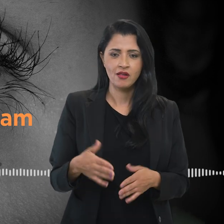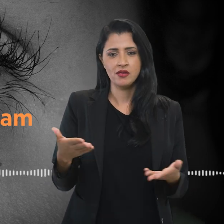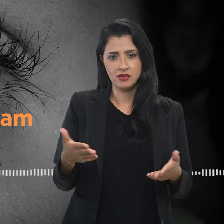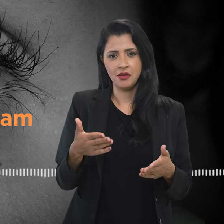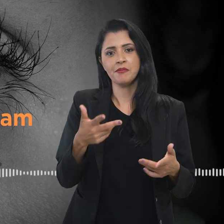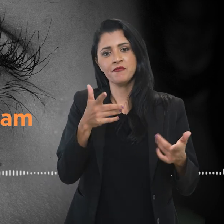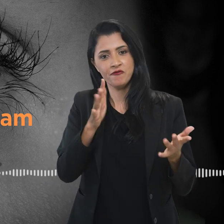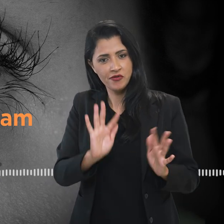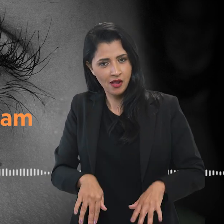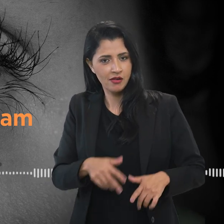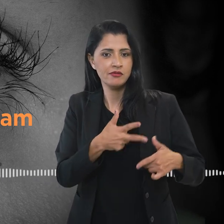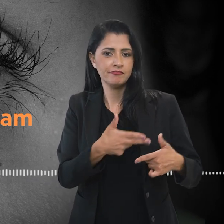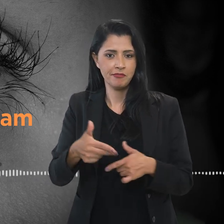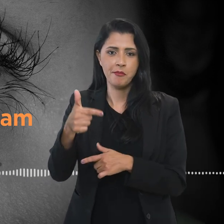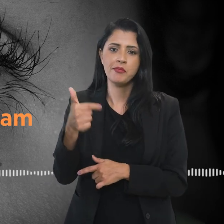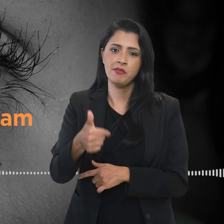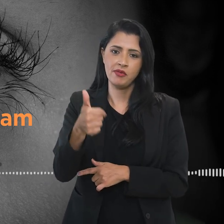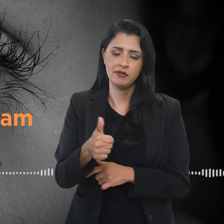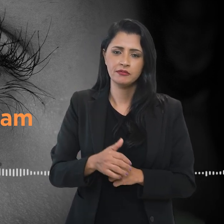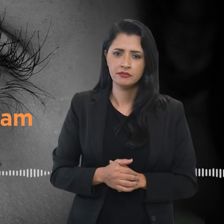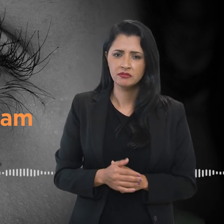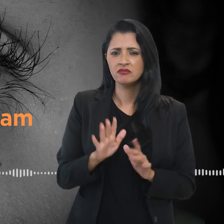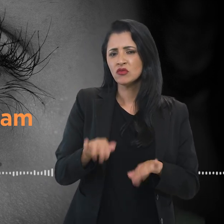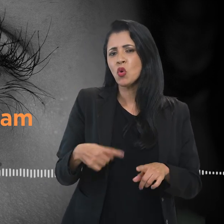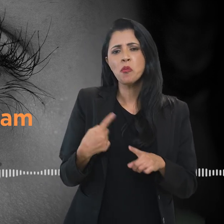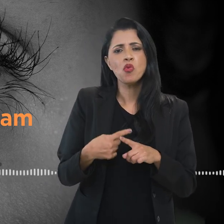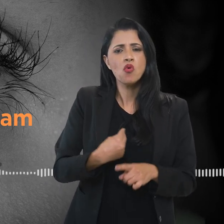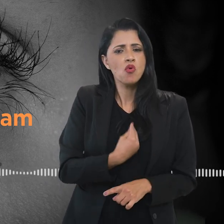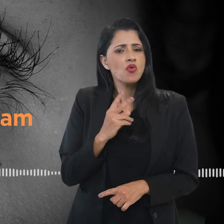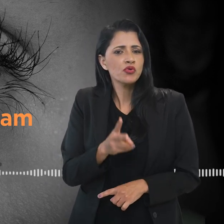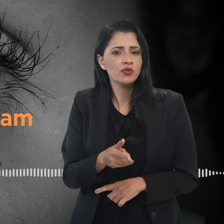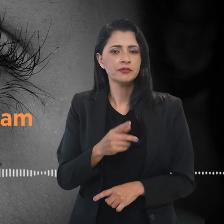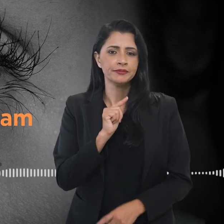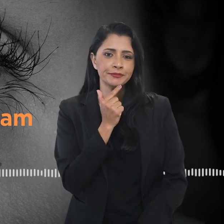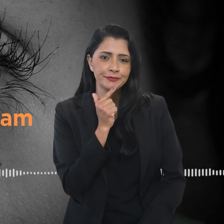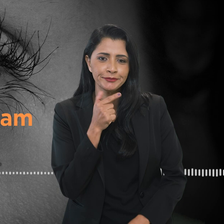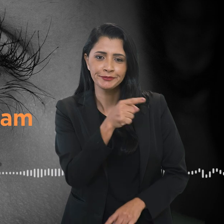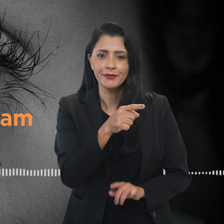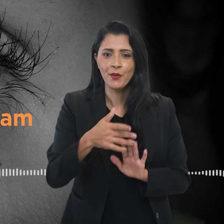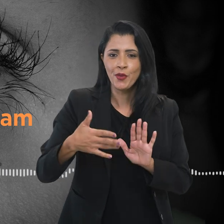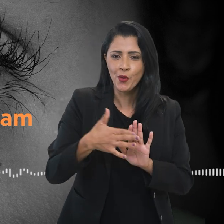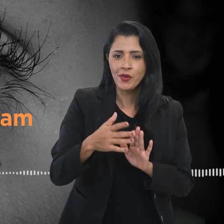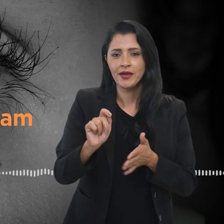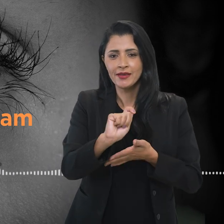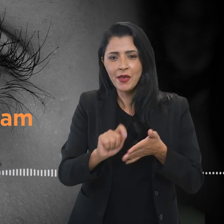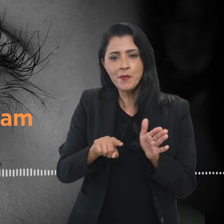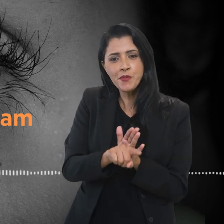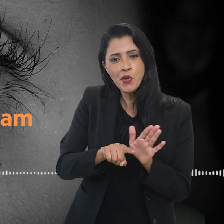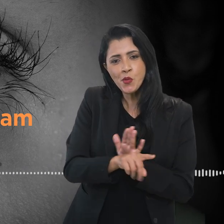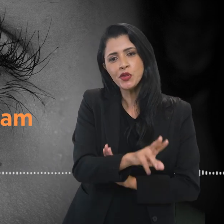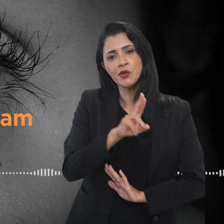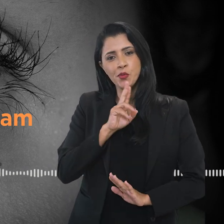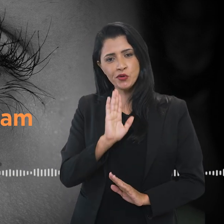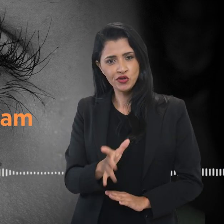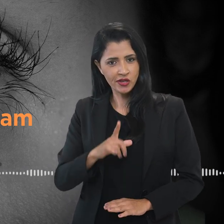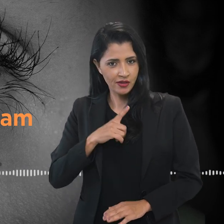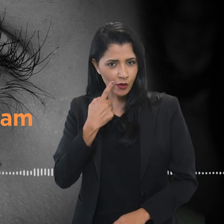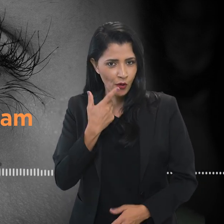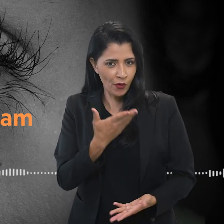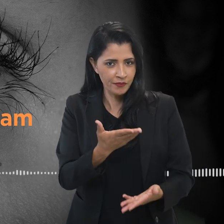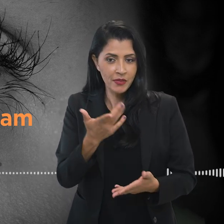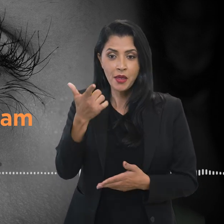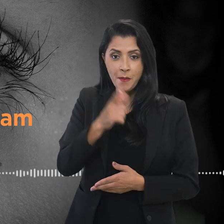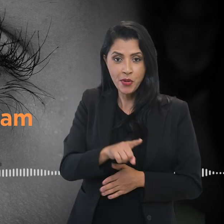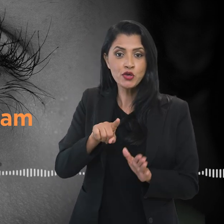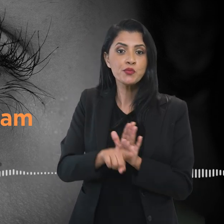primeira temporada. Se terminou, o que a gente está fazendo aqui? Que engraçadinho. O roteirista que escreve essas perguntas já sabendo a resposta. Quer ver? Repete